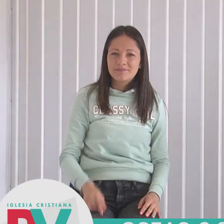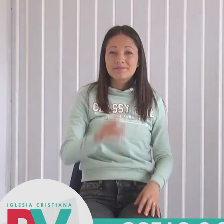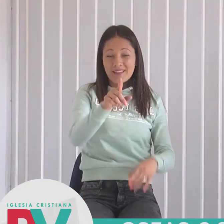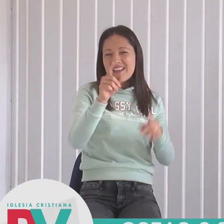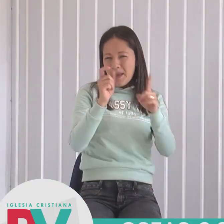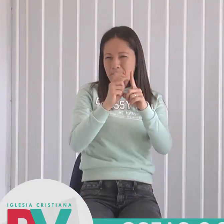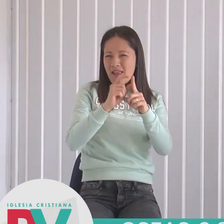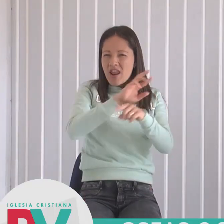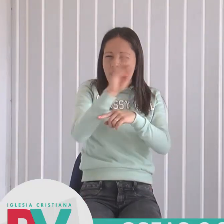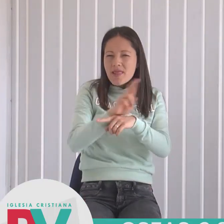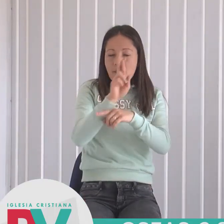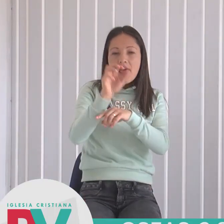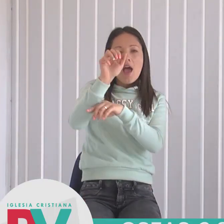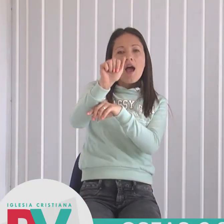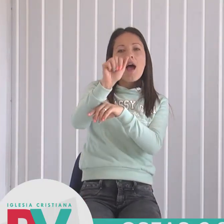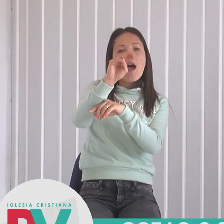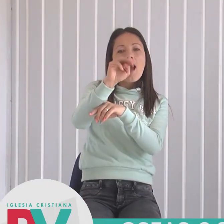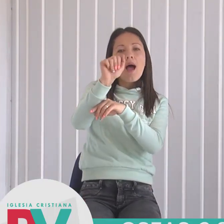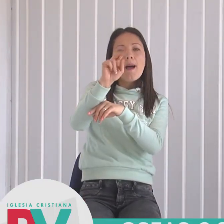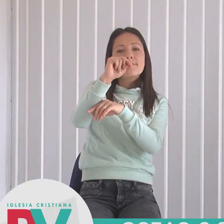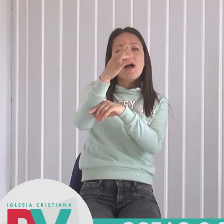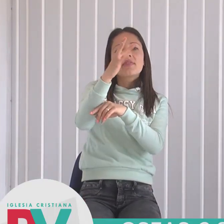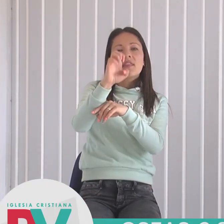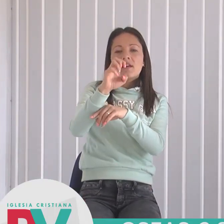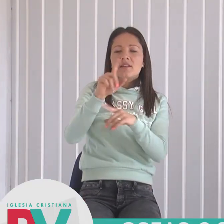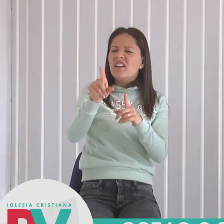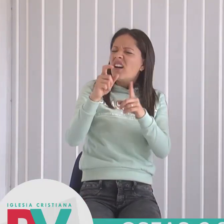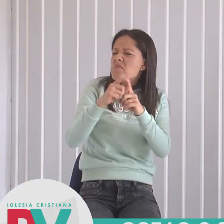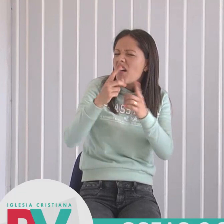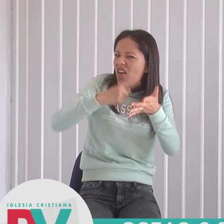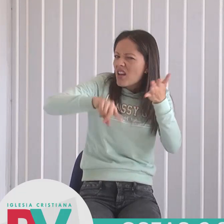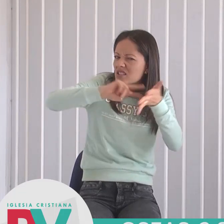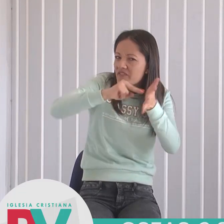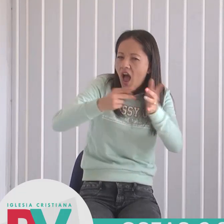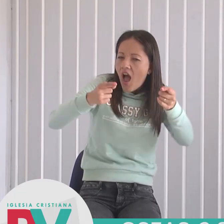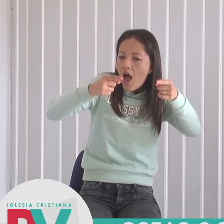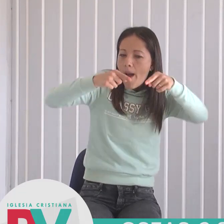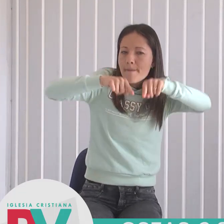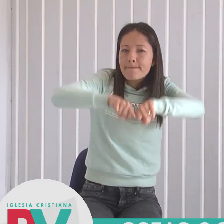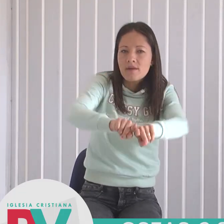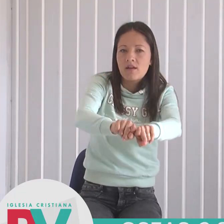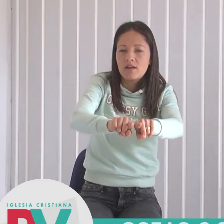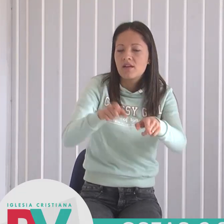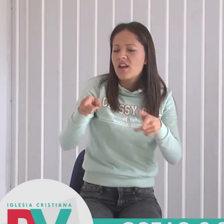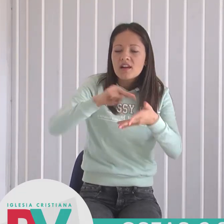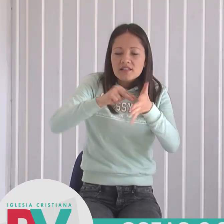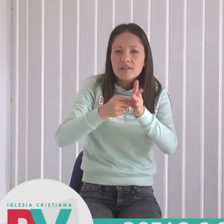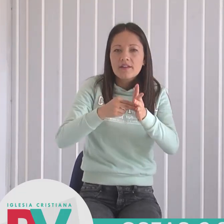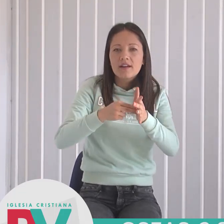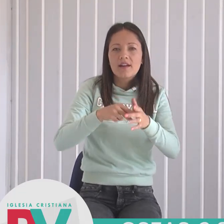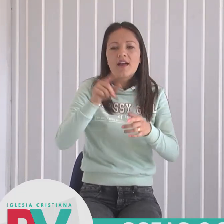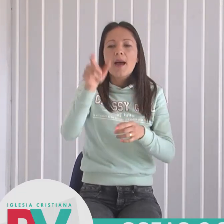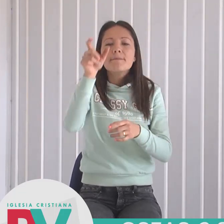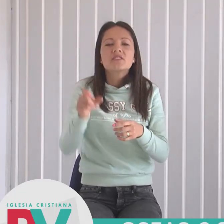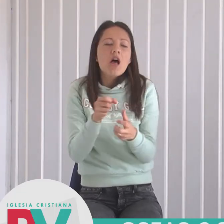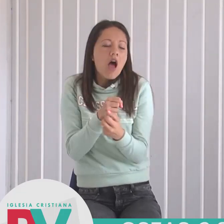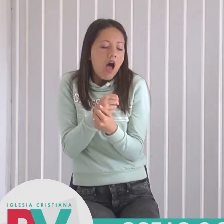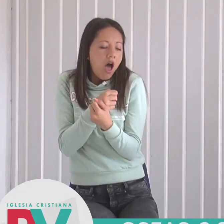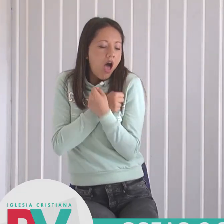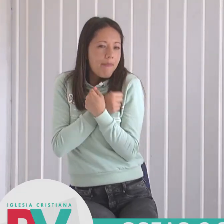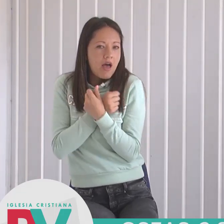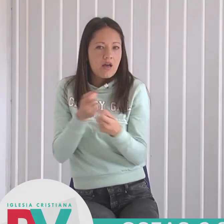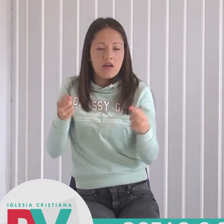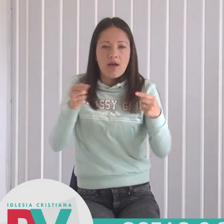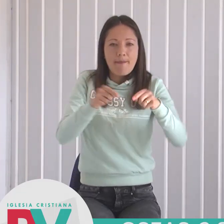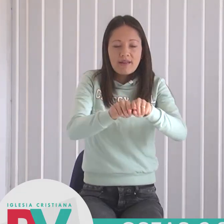amante? ¿Sabe qué significa la palabra amante? En el significado más básico, el que ama.